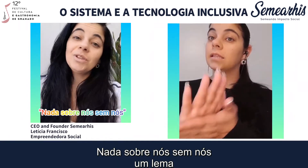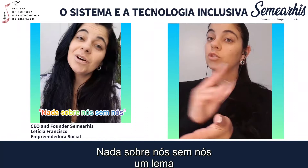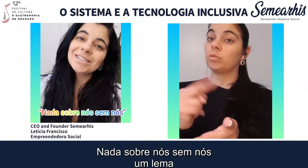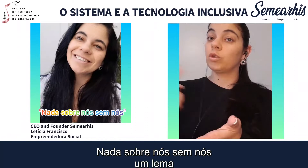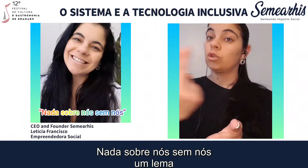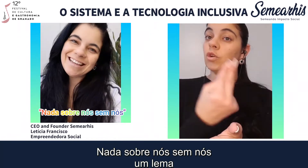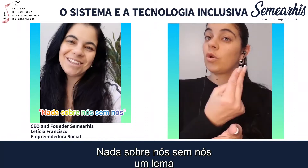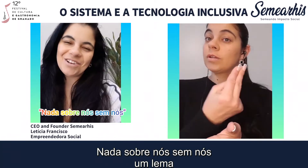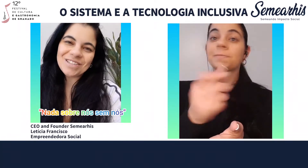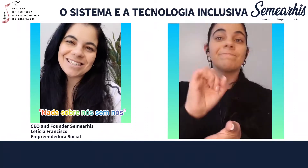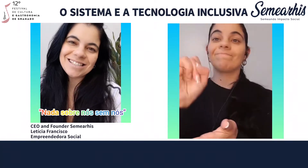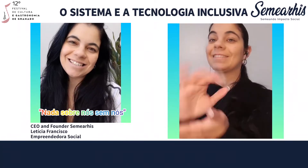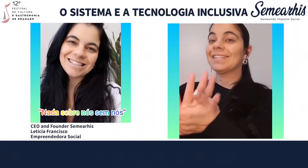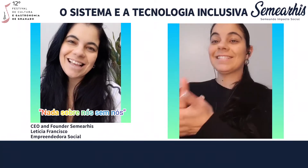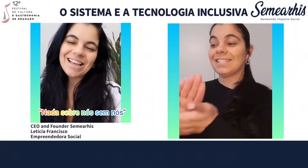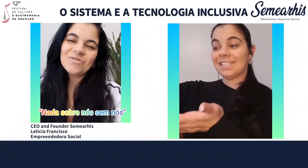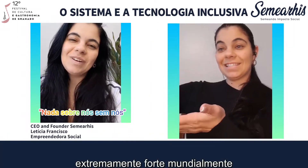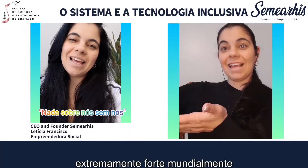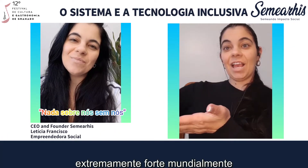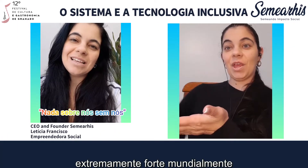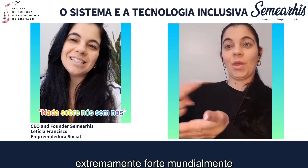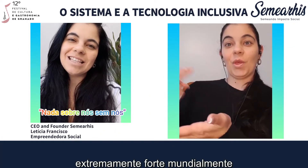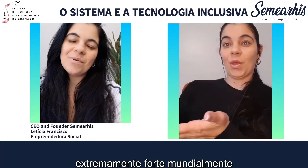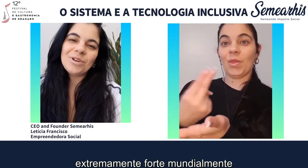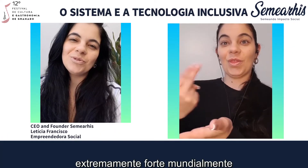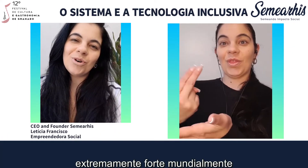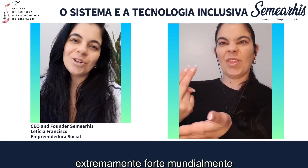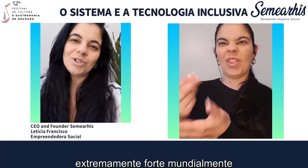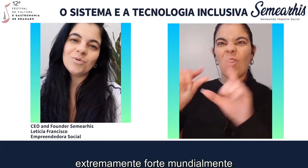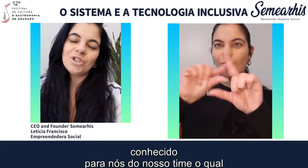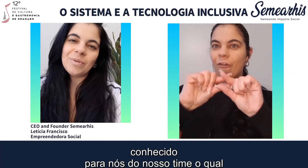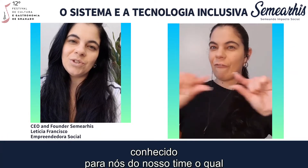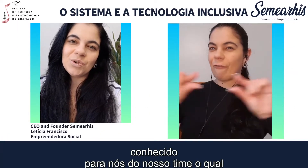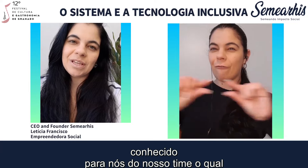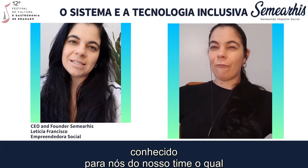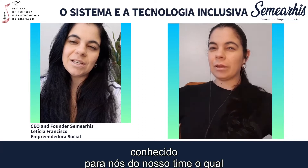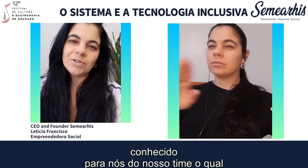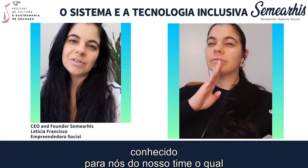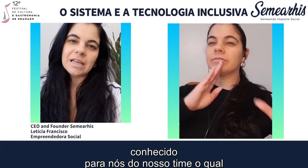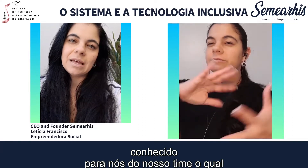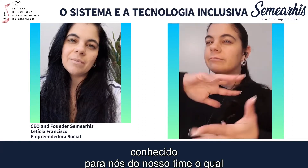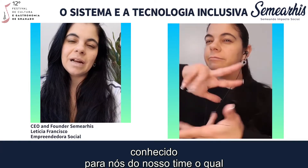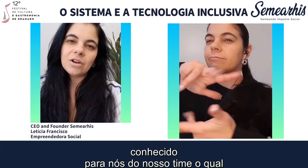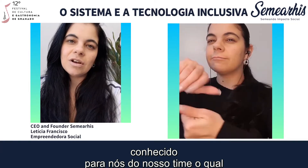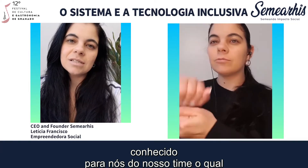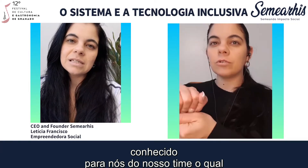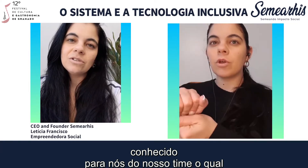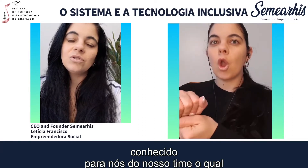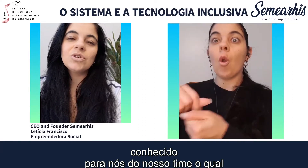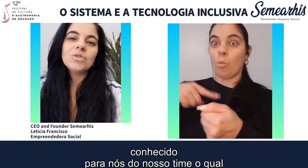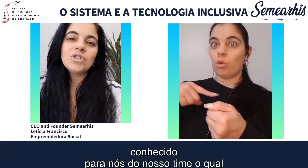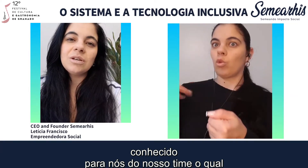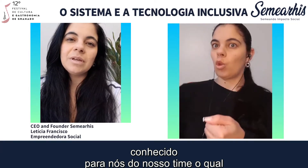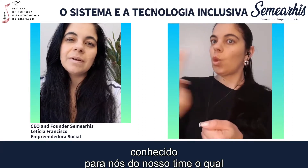Nada sobre nós sem nós. Um lema extremamente forte e mundialmente conhecido. Para nós,